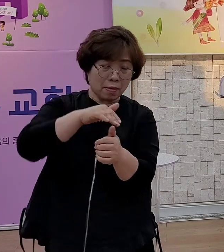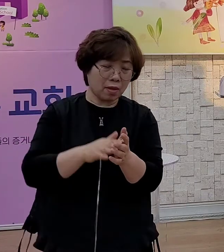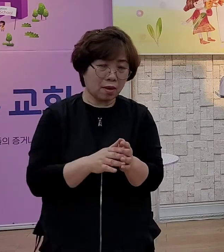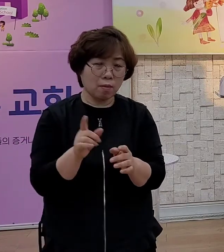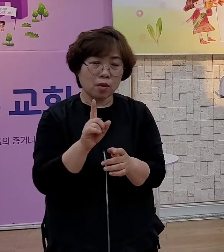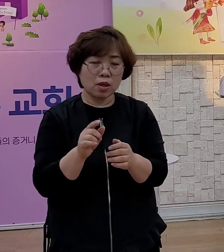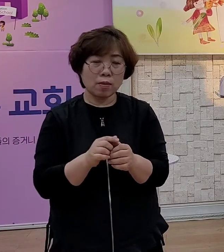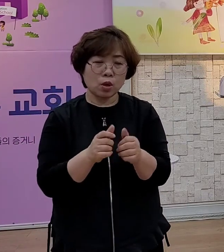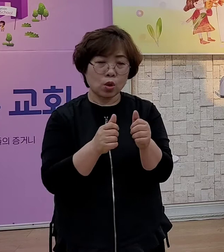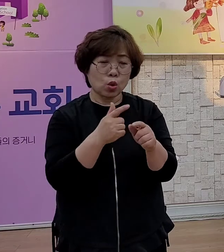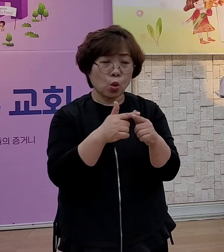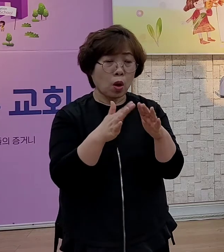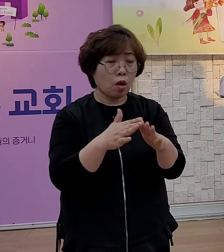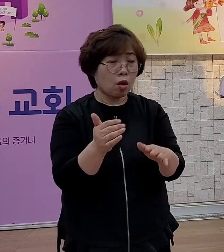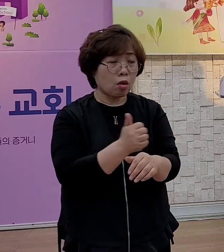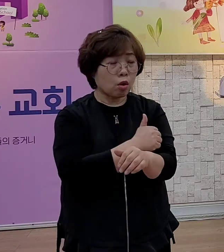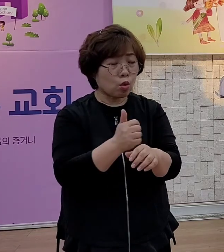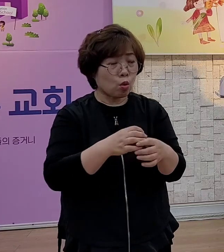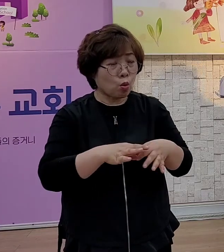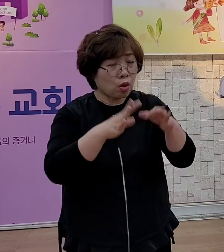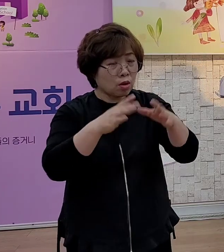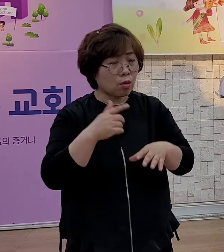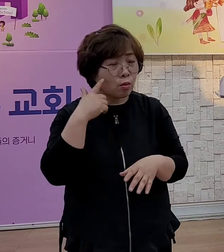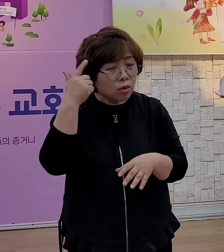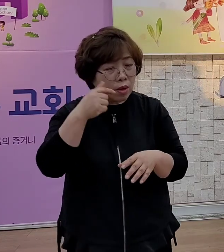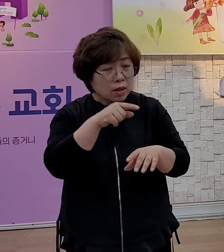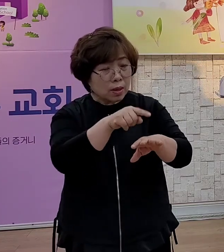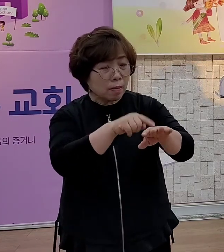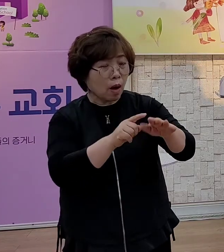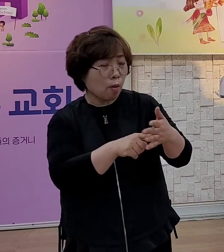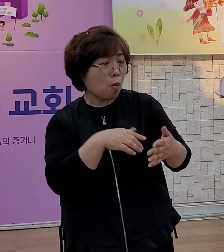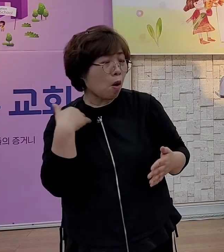하자? 목사가 네 마음 알아주냐?